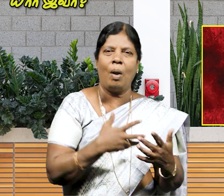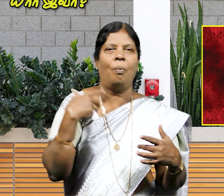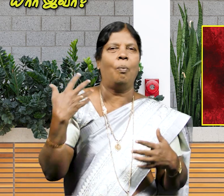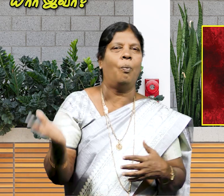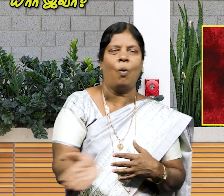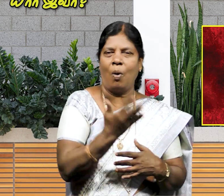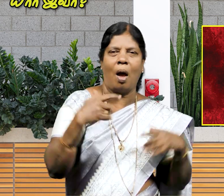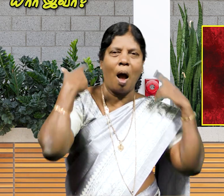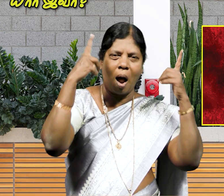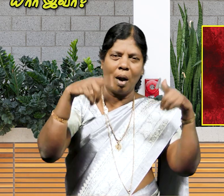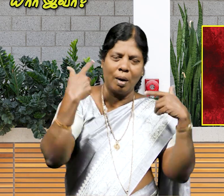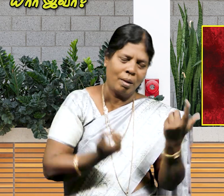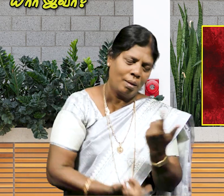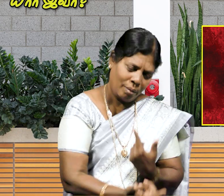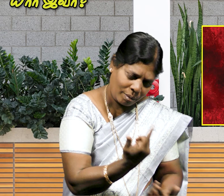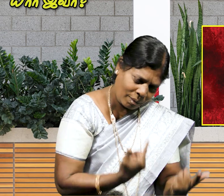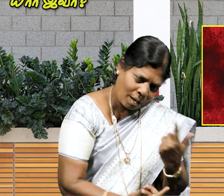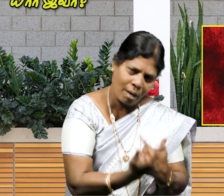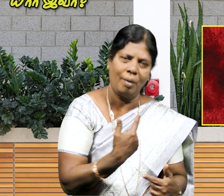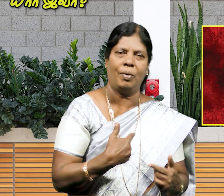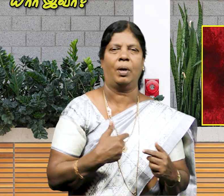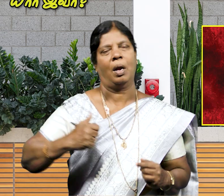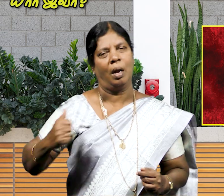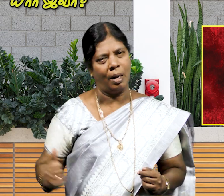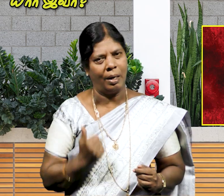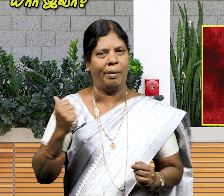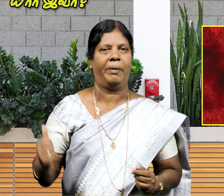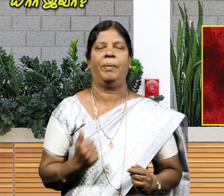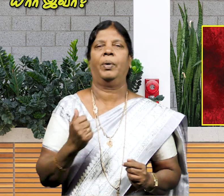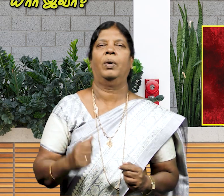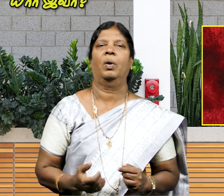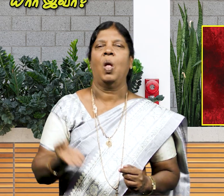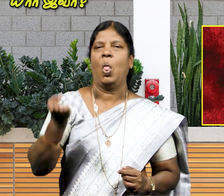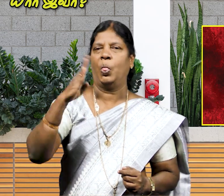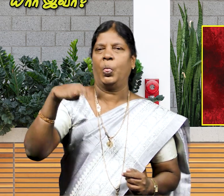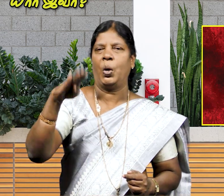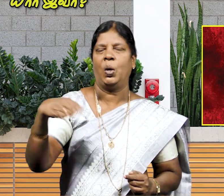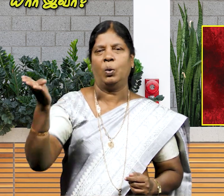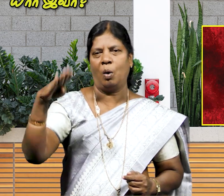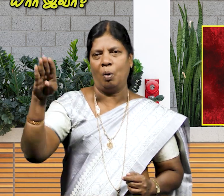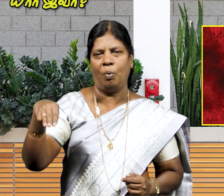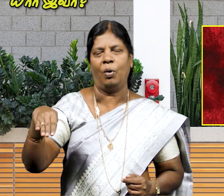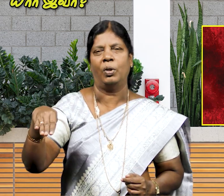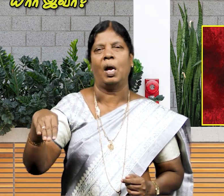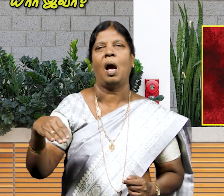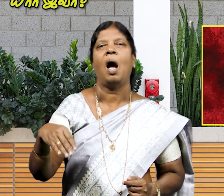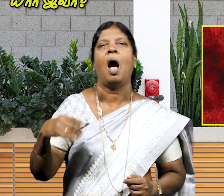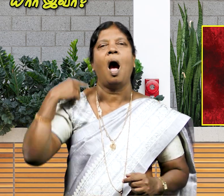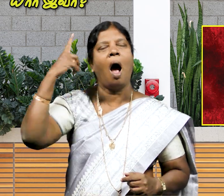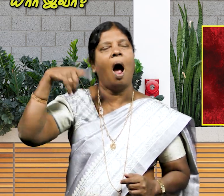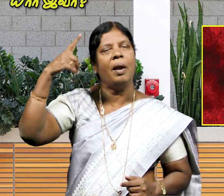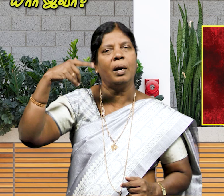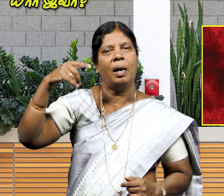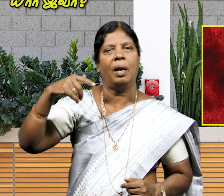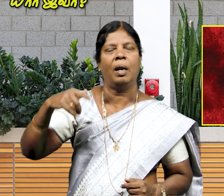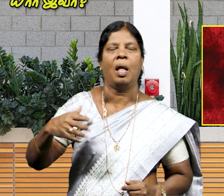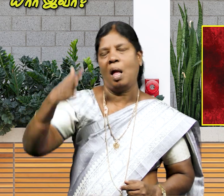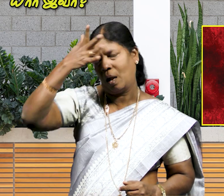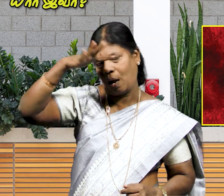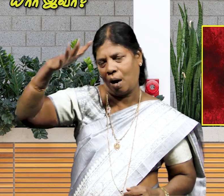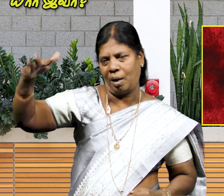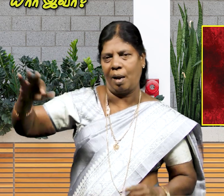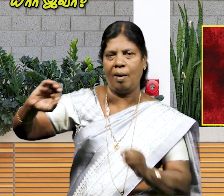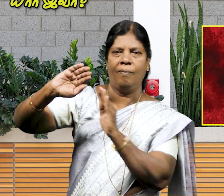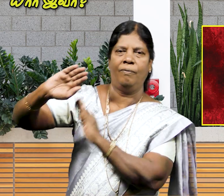ஆட்டை இவன் தேடுவதற்காக முயற்சிக்கிறான். 99 மற்ற ஆடுகளை எல்லாம்